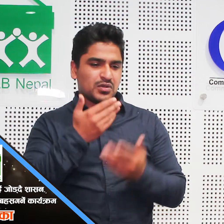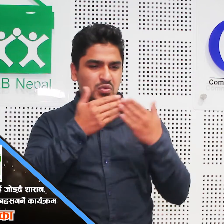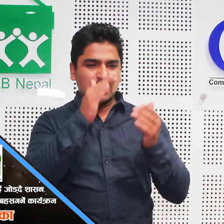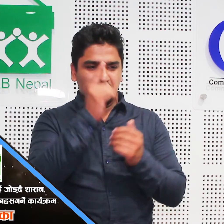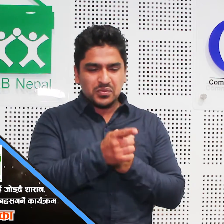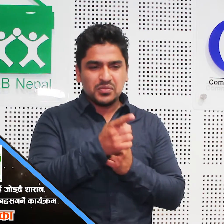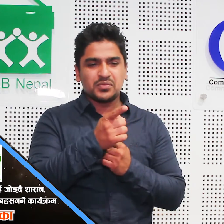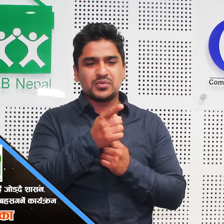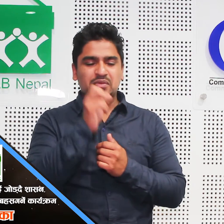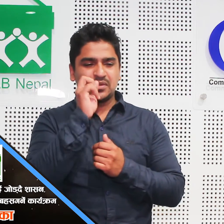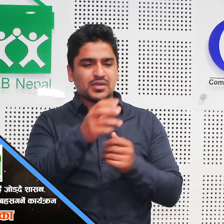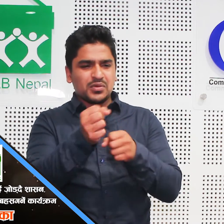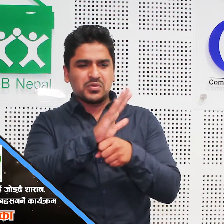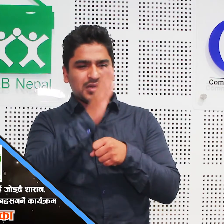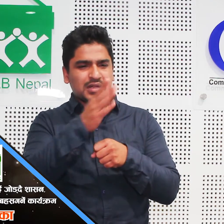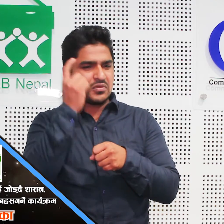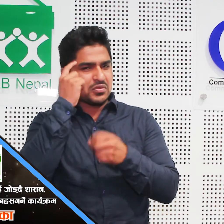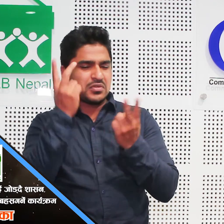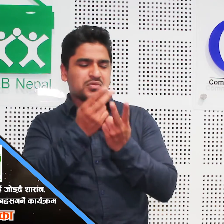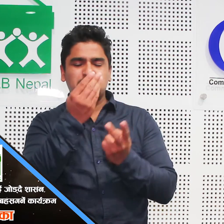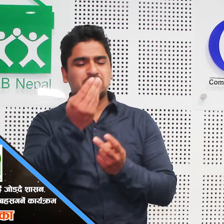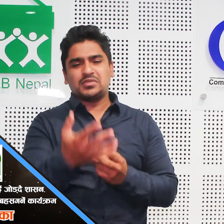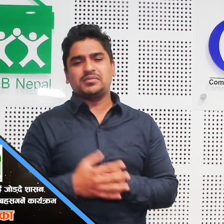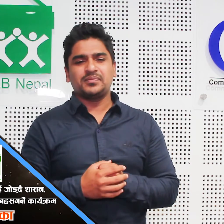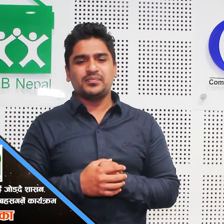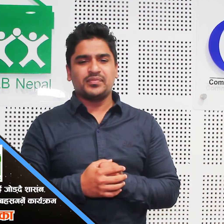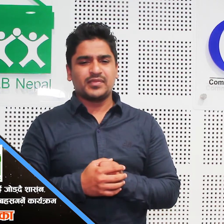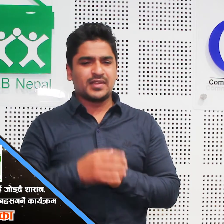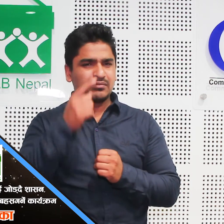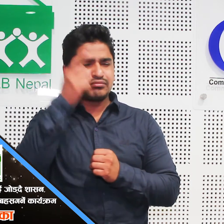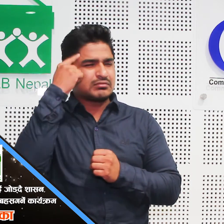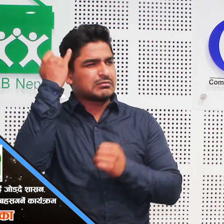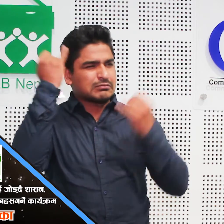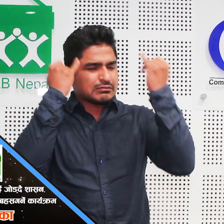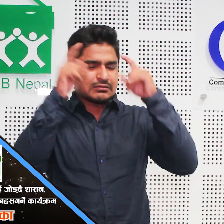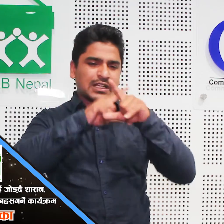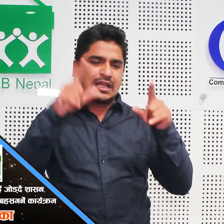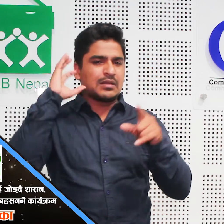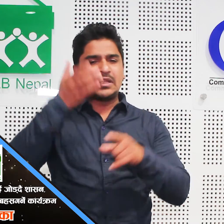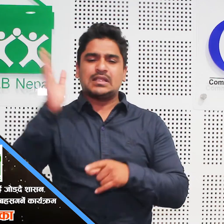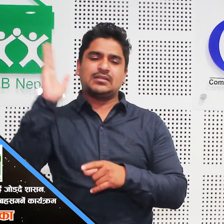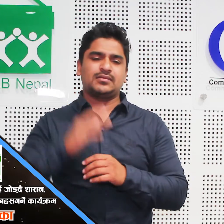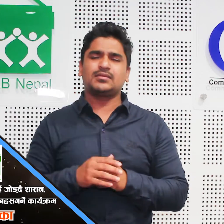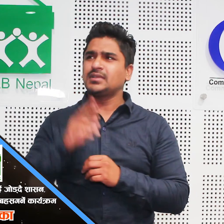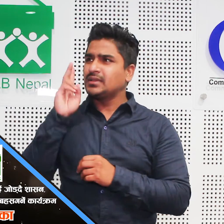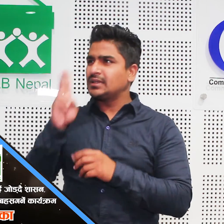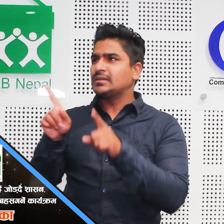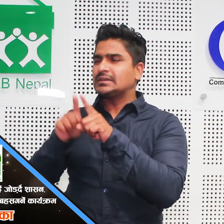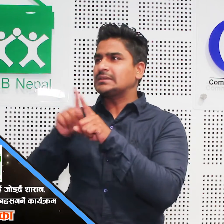थिएँ तर कोरोनाले सोचे जस्तो हुन दिएन, विकल्प केही नभएपछि विदेश जान लागेको। त्यही त नि दाई, यो